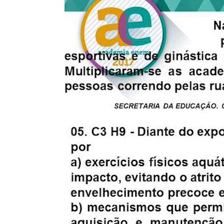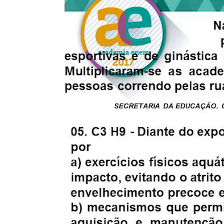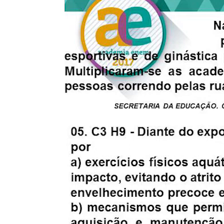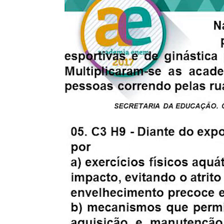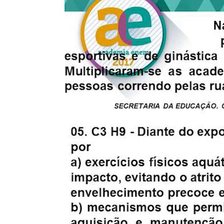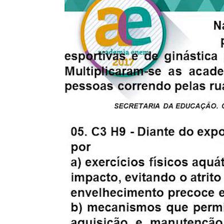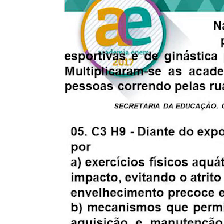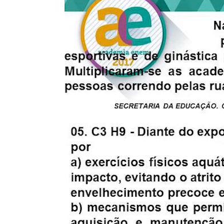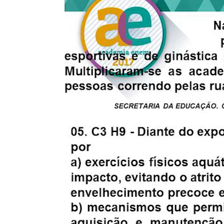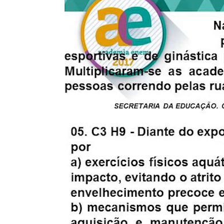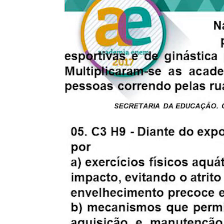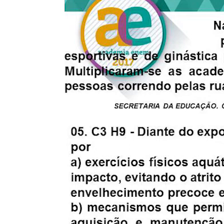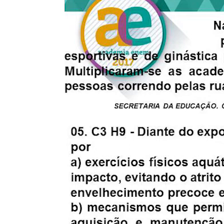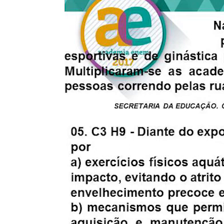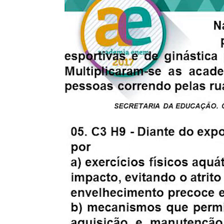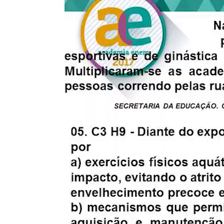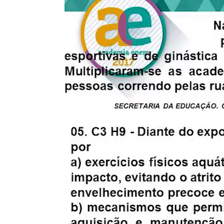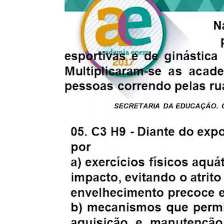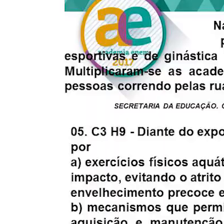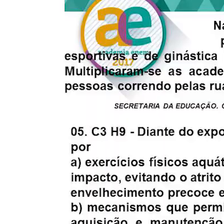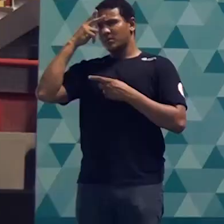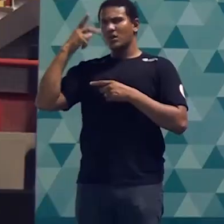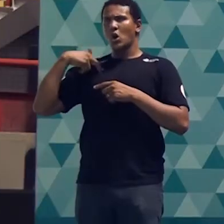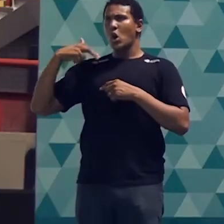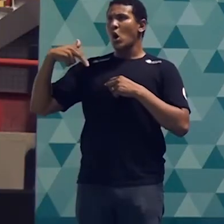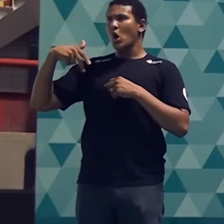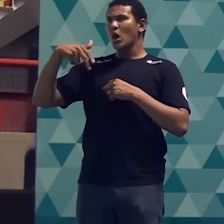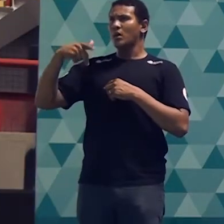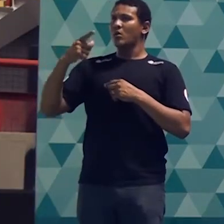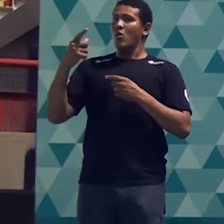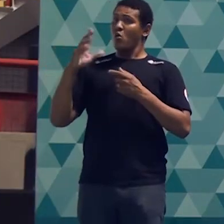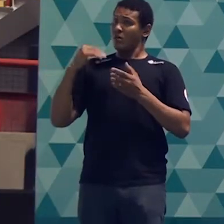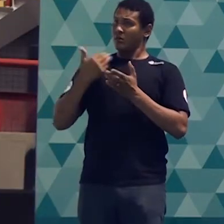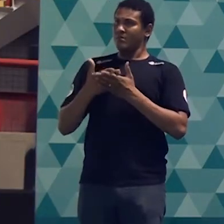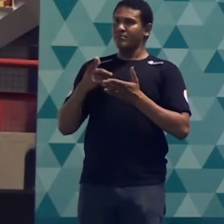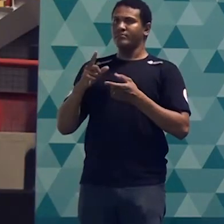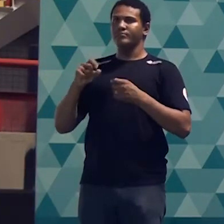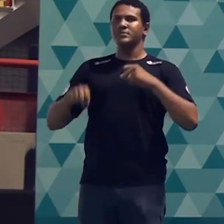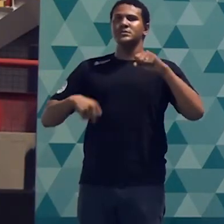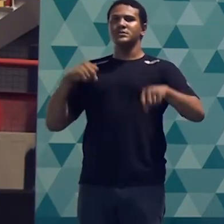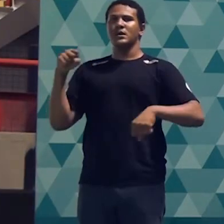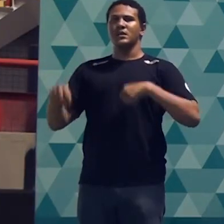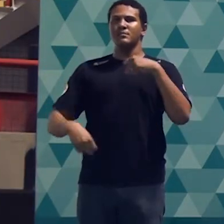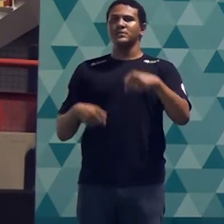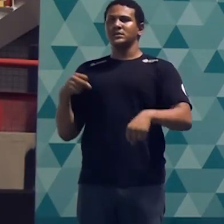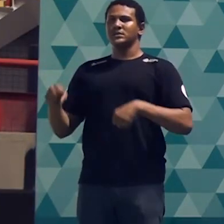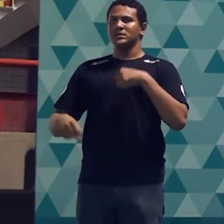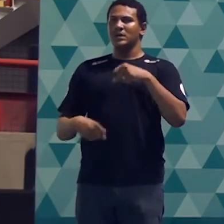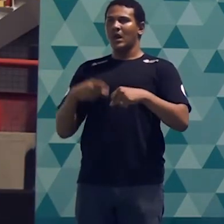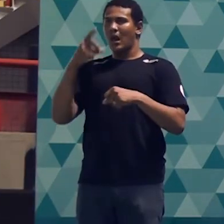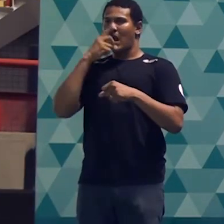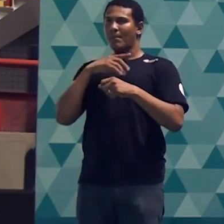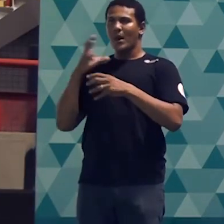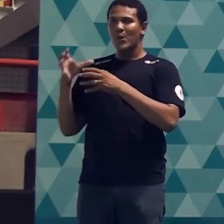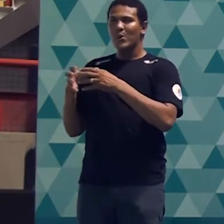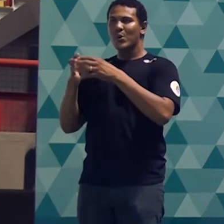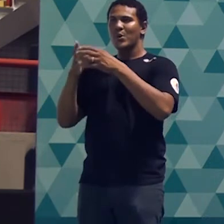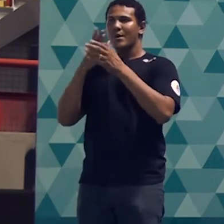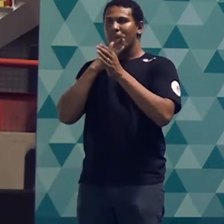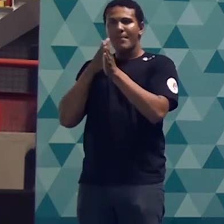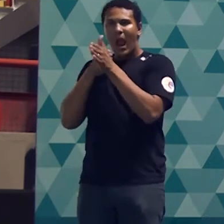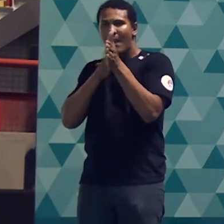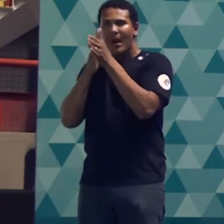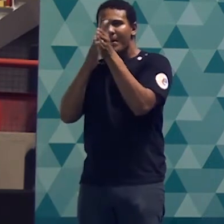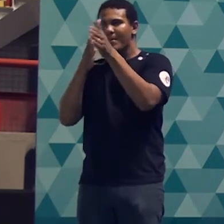de pessoas correndo pelas ruas. Hoje tem até a bicicleta, né? Que todo mundo junta todo mundo e vamos fazer um percurso